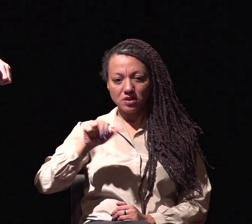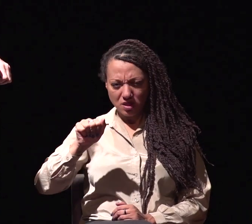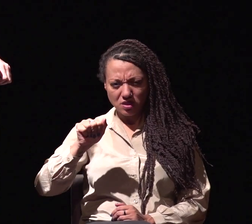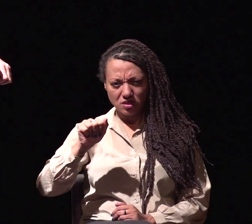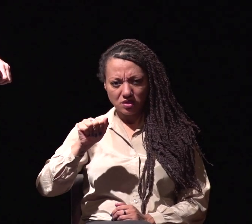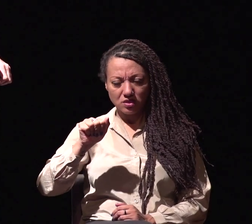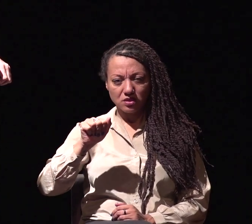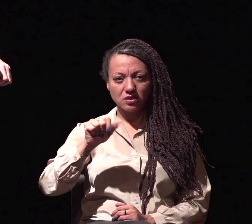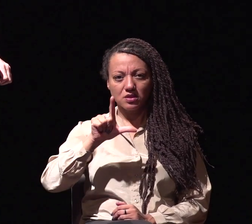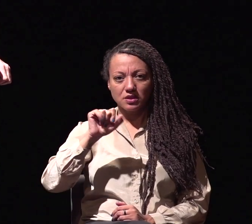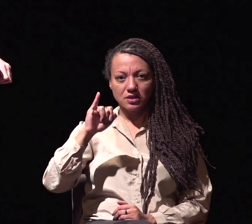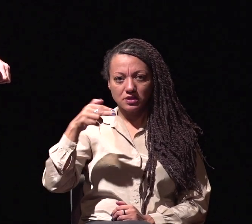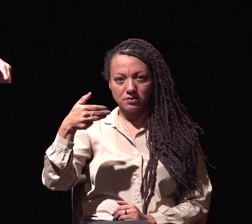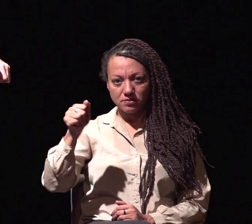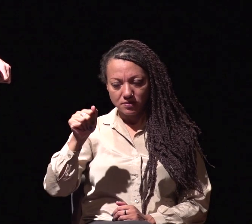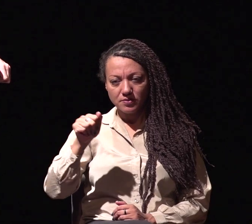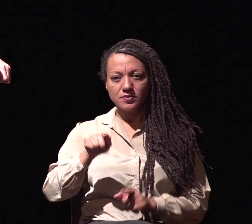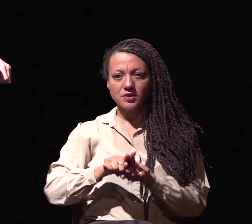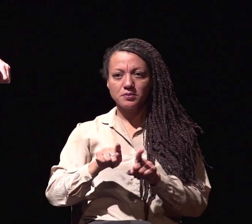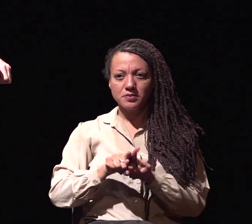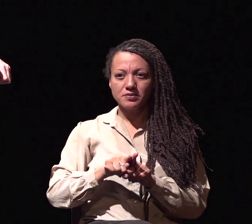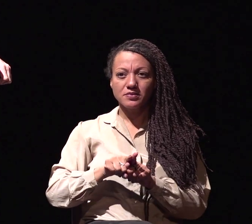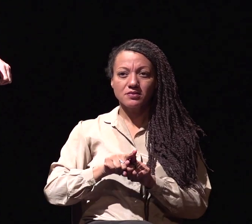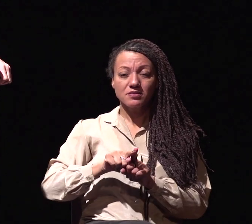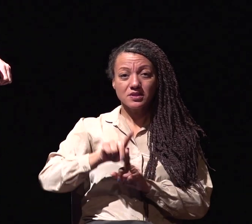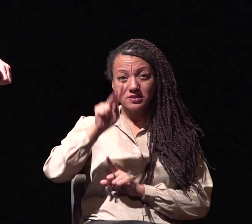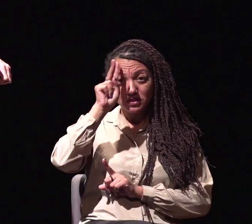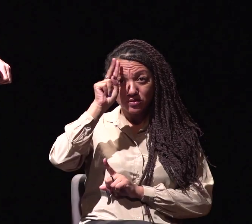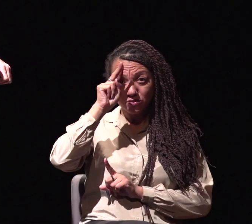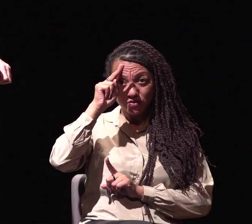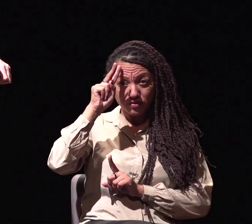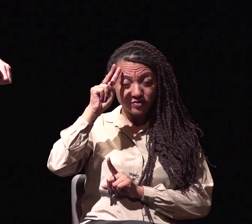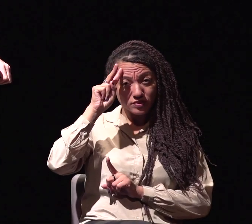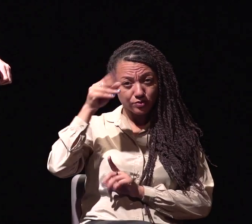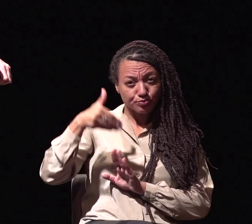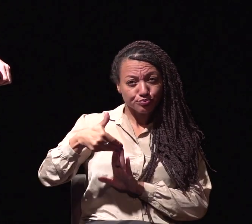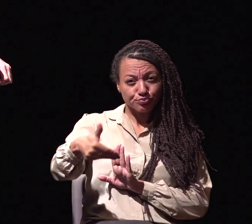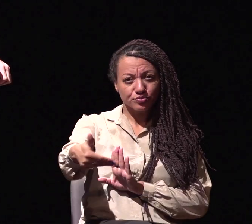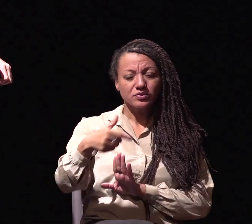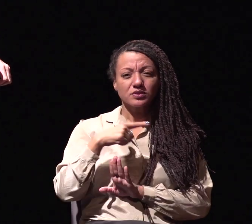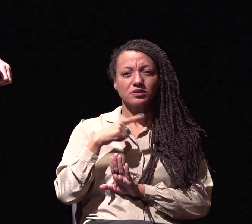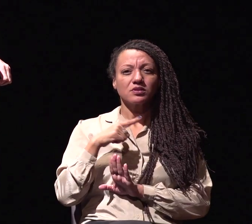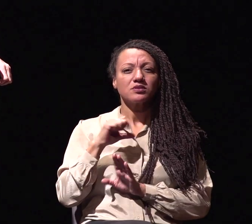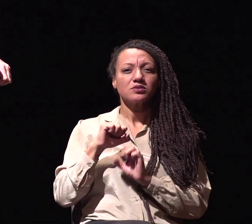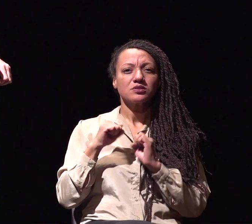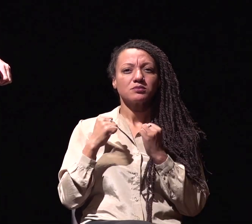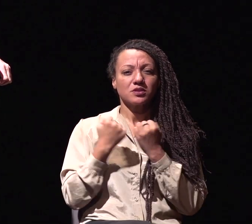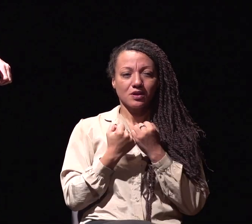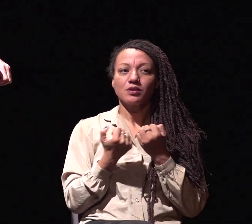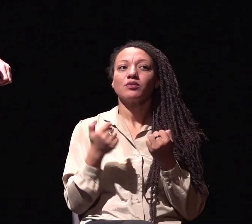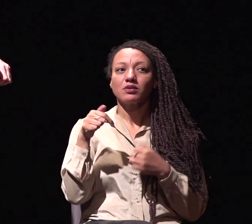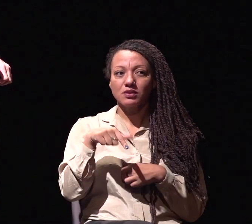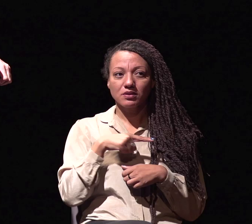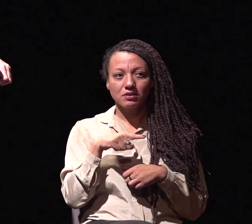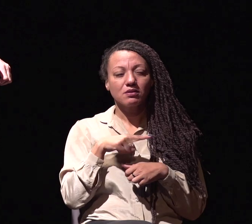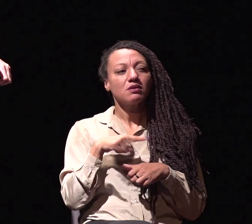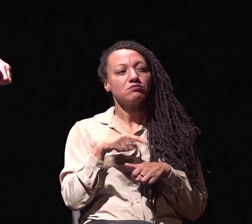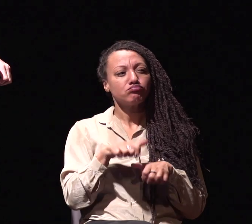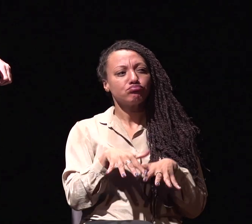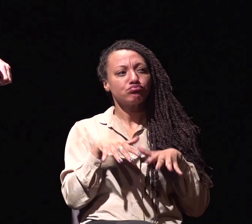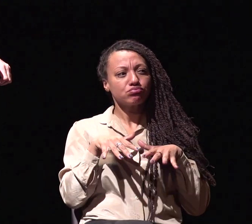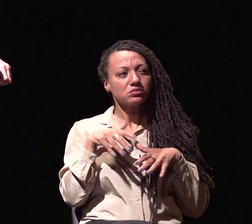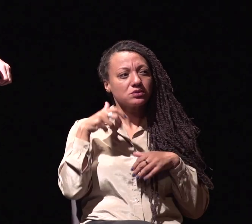na próxima segunda-feira, nós organizamos um outro seminário, é um mês de bastante seminários aqui que nós temos